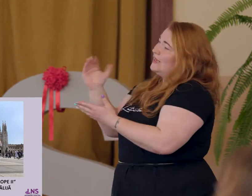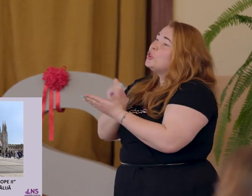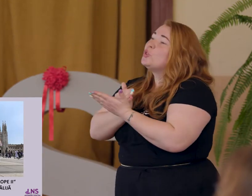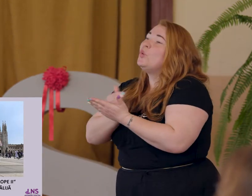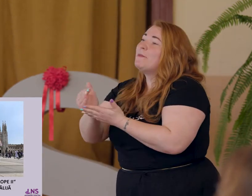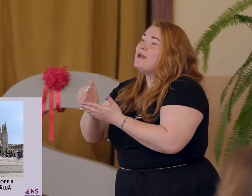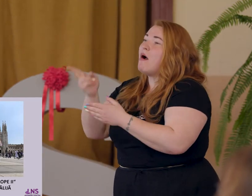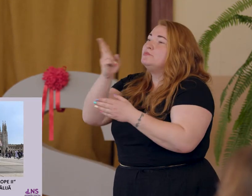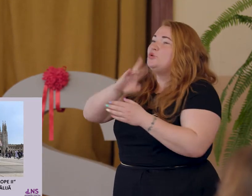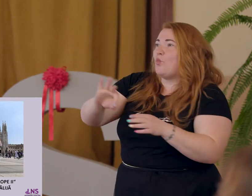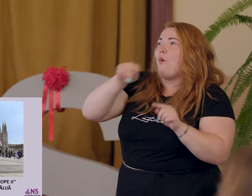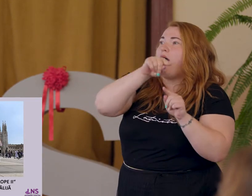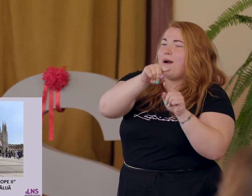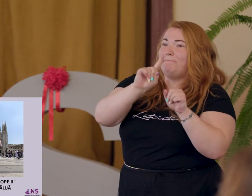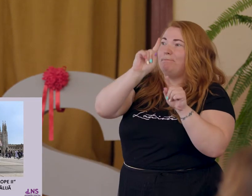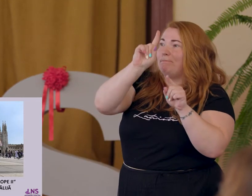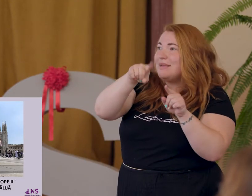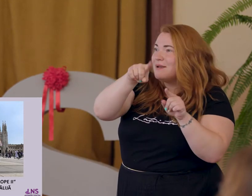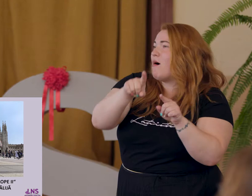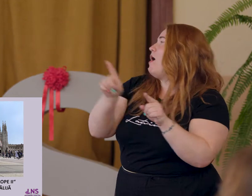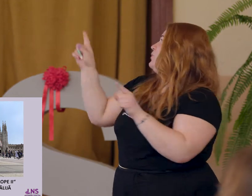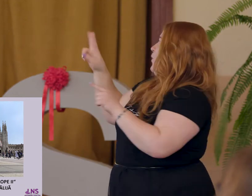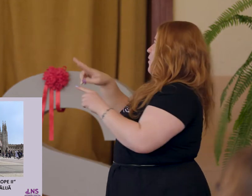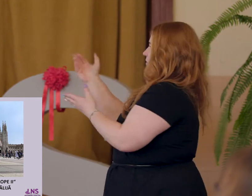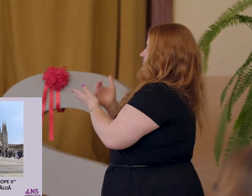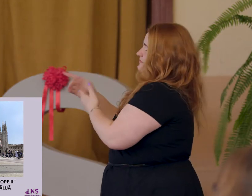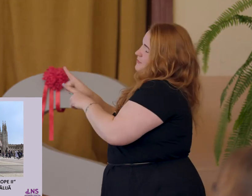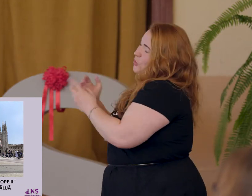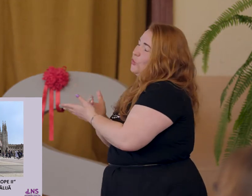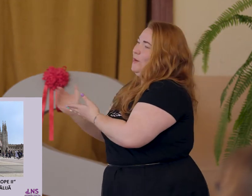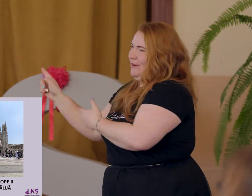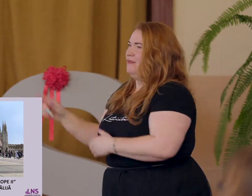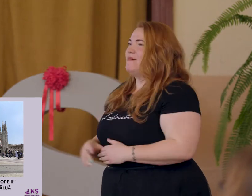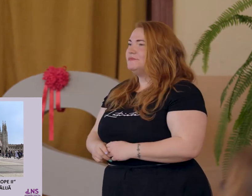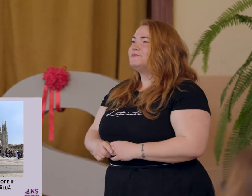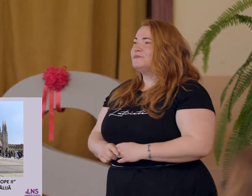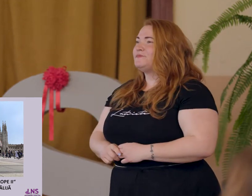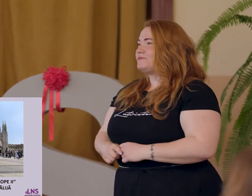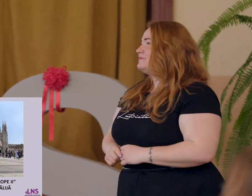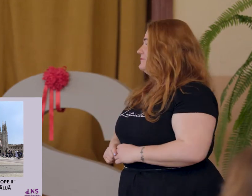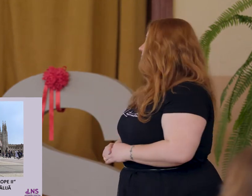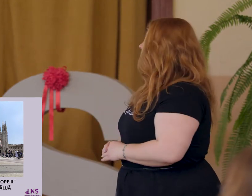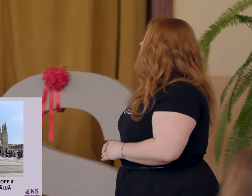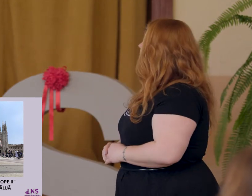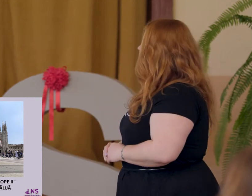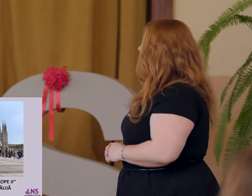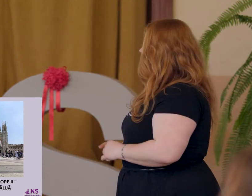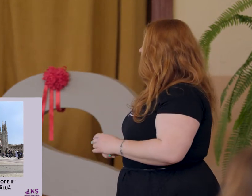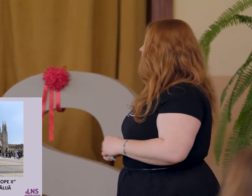Un arī turpinās no tās pirmās jā, un otras arī zīmvaloda Eiropā ir tā kā